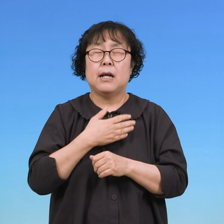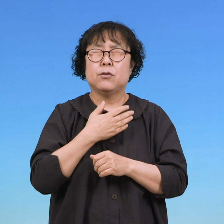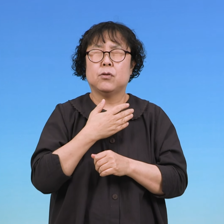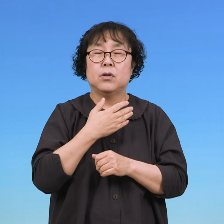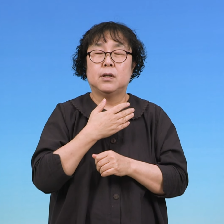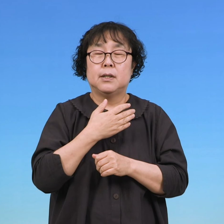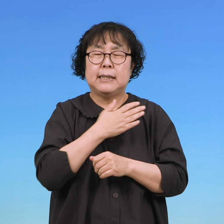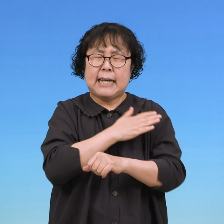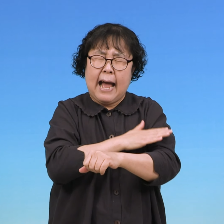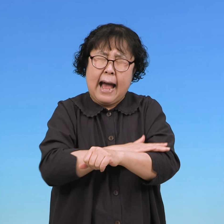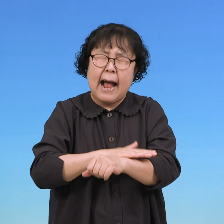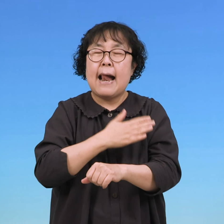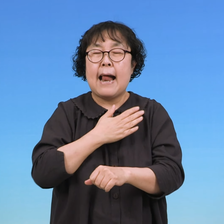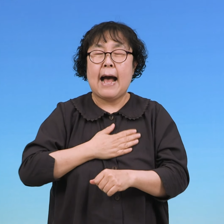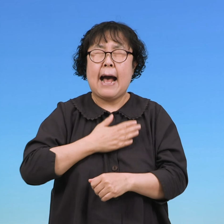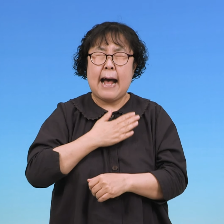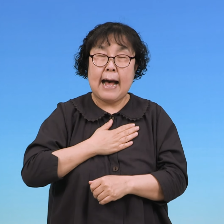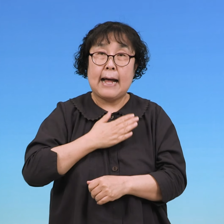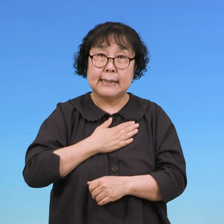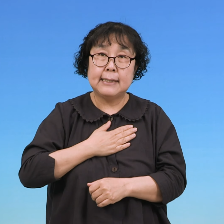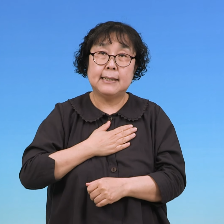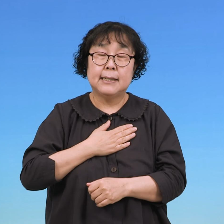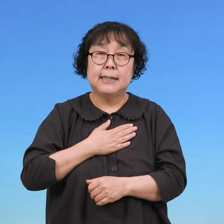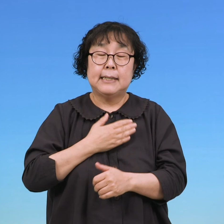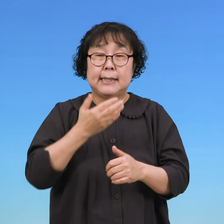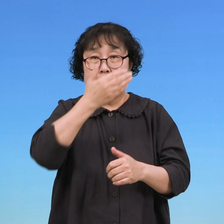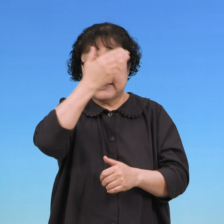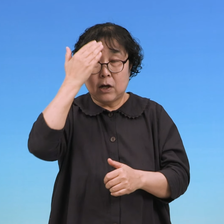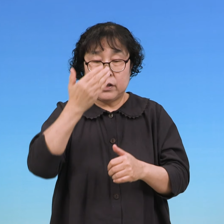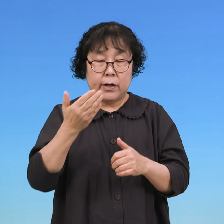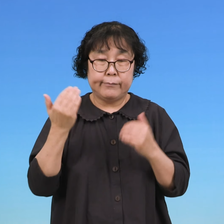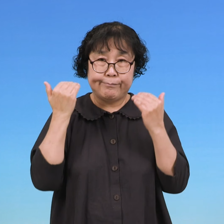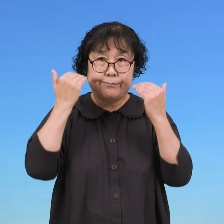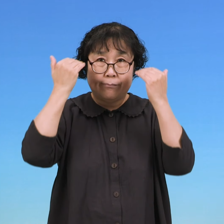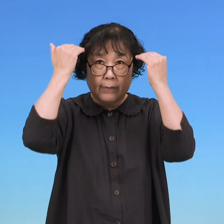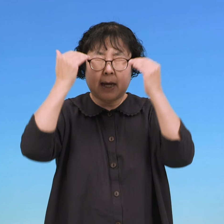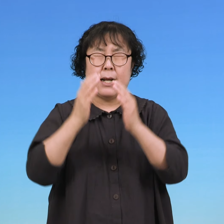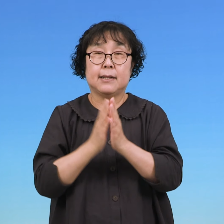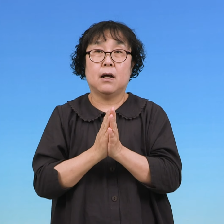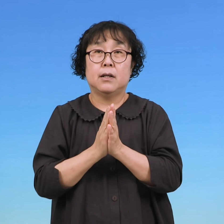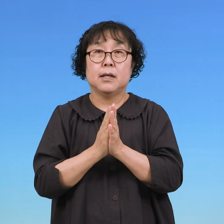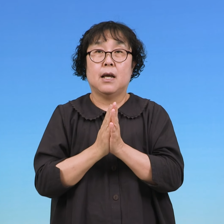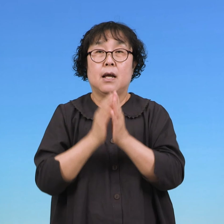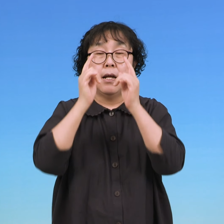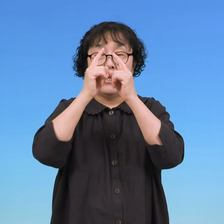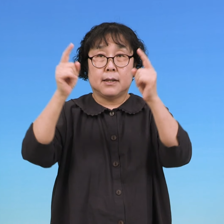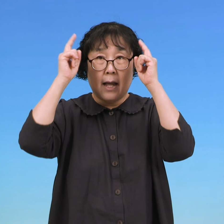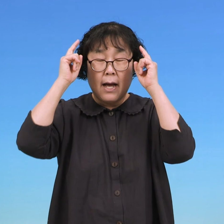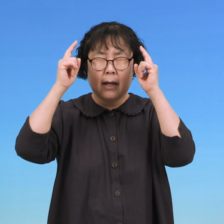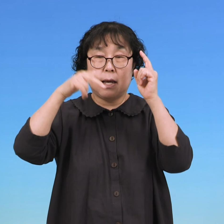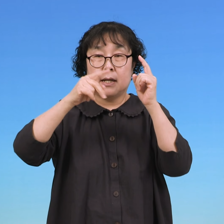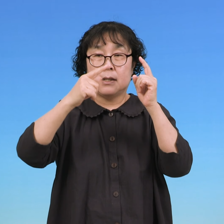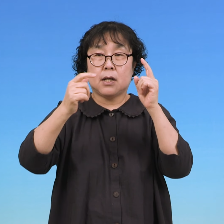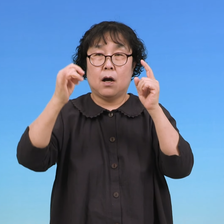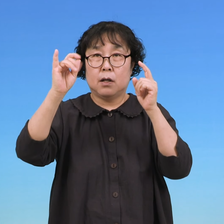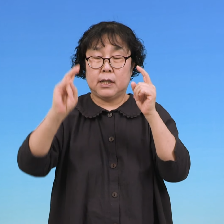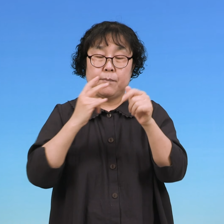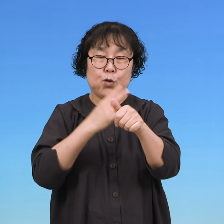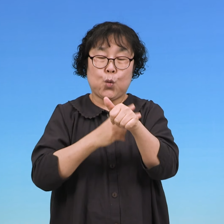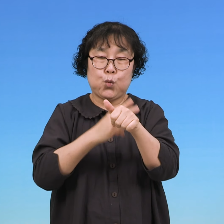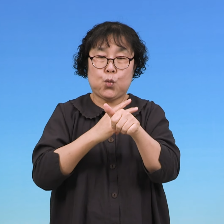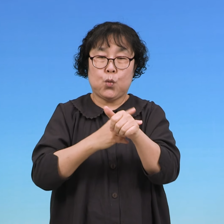교수가 됐는데요. 이분이 모 대학의 겸임 교수로 재직하다가 이번에 전임 교수로 이제 전환이